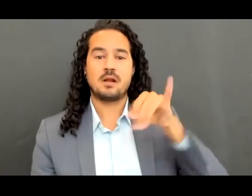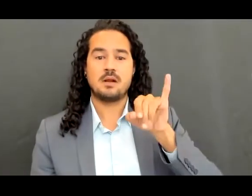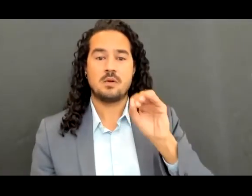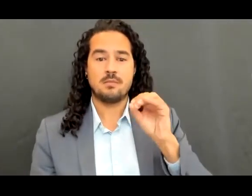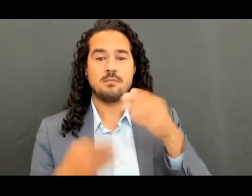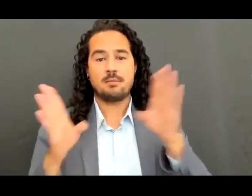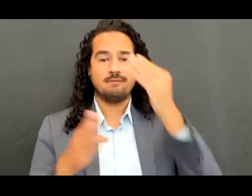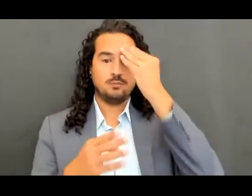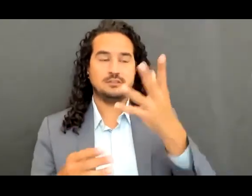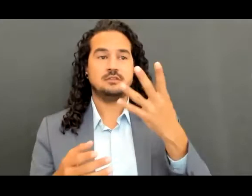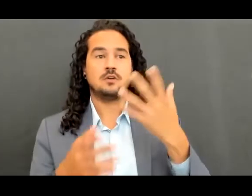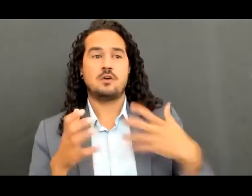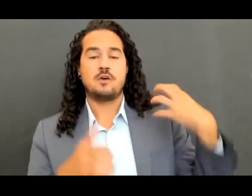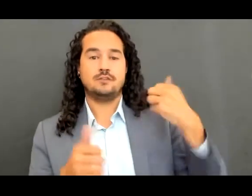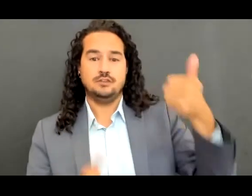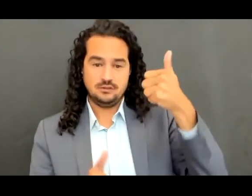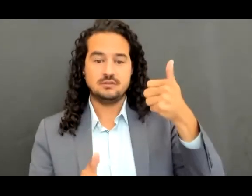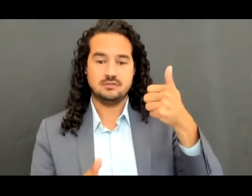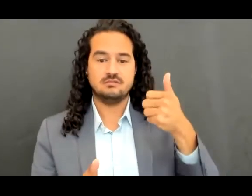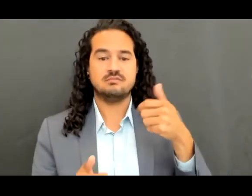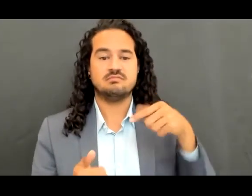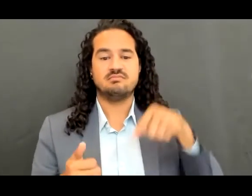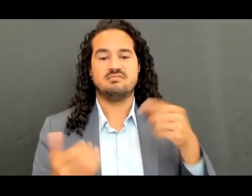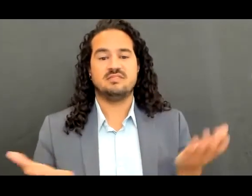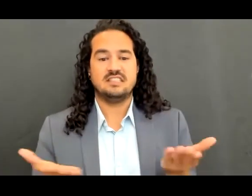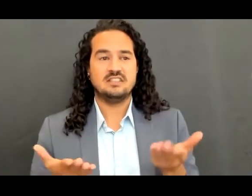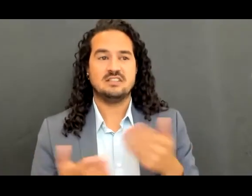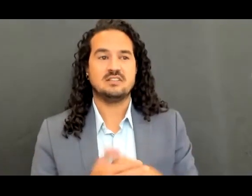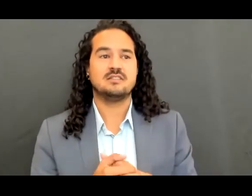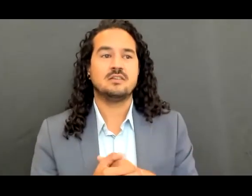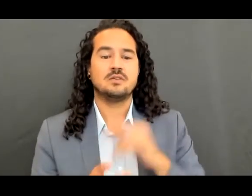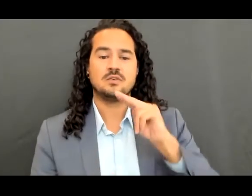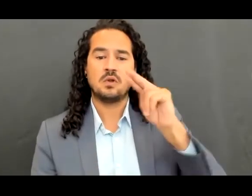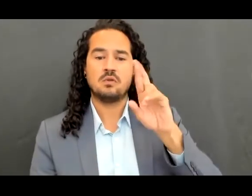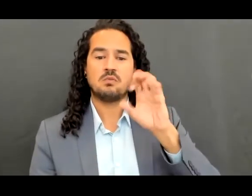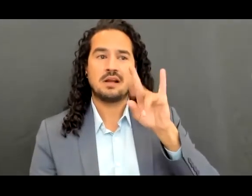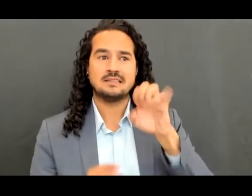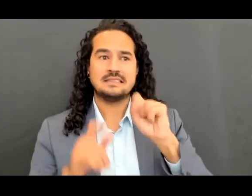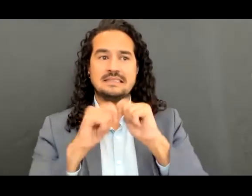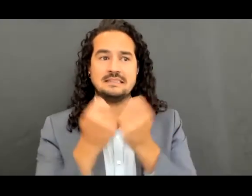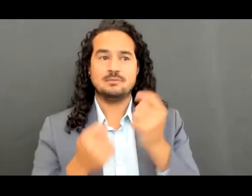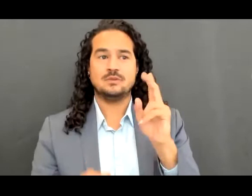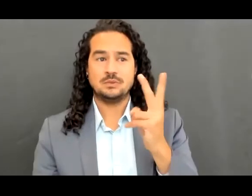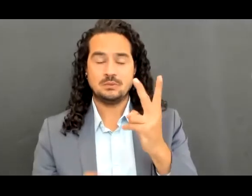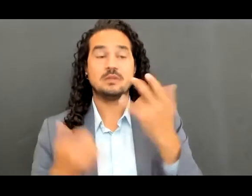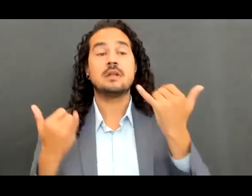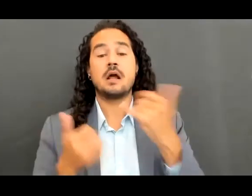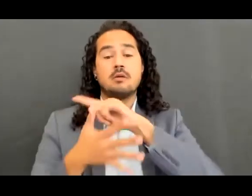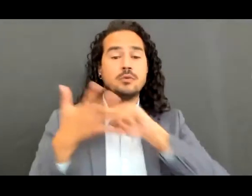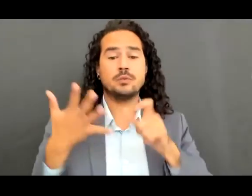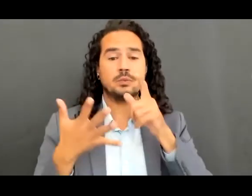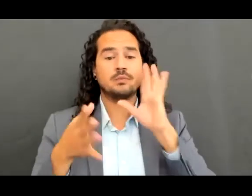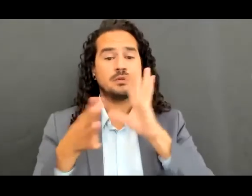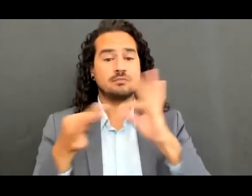la oficial de información del equipo Rockies, el número 2. Muchas gracias por su paciencia. Va a estar aquí Brandon